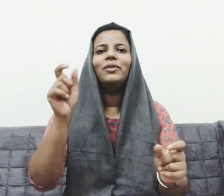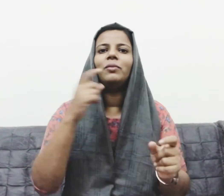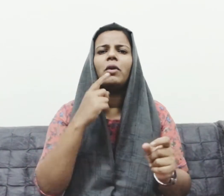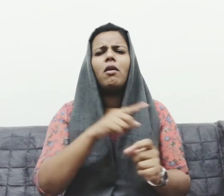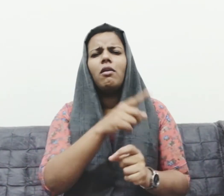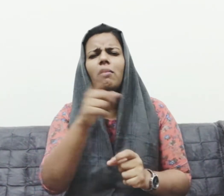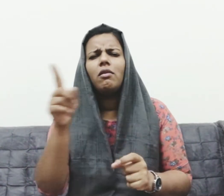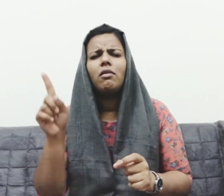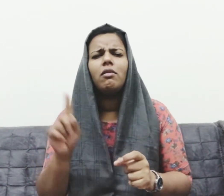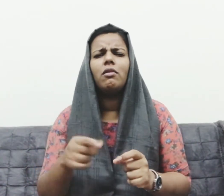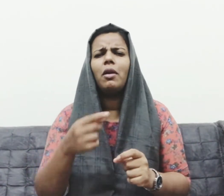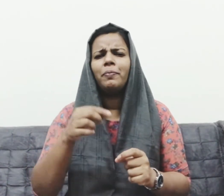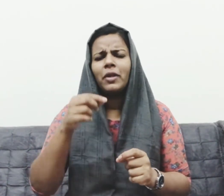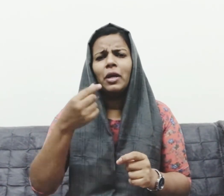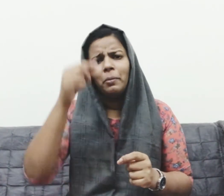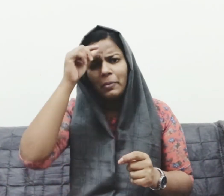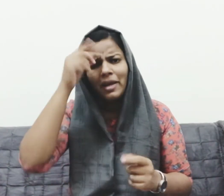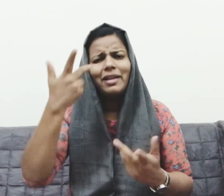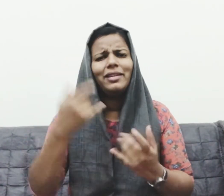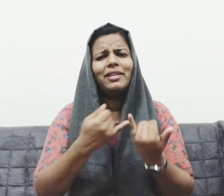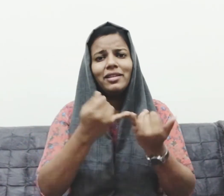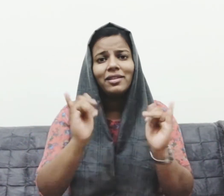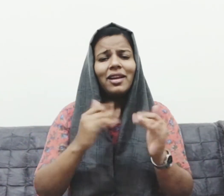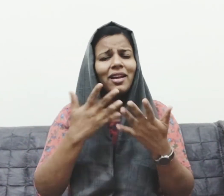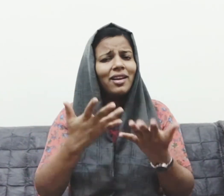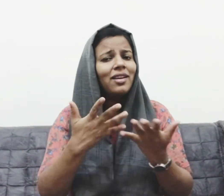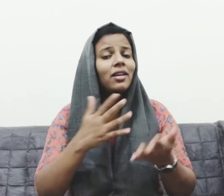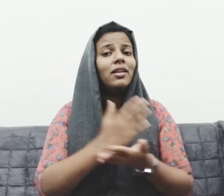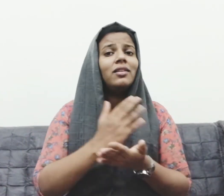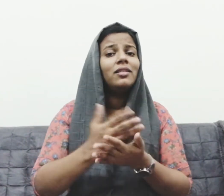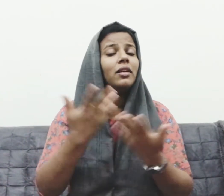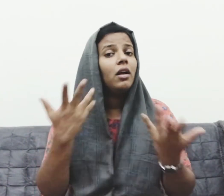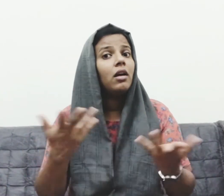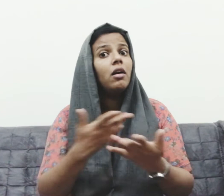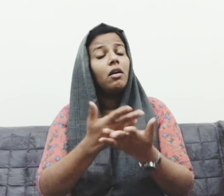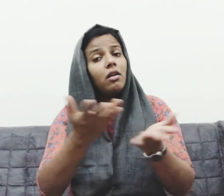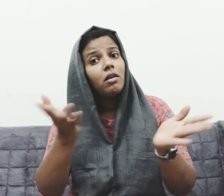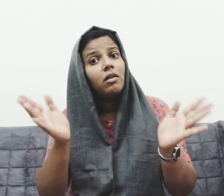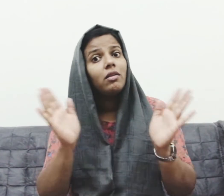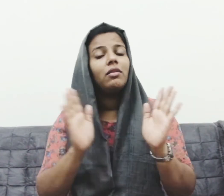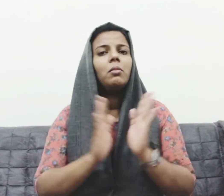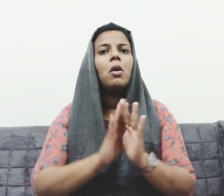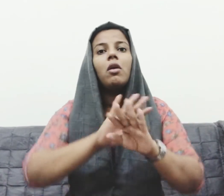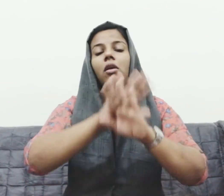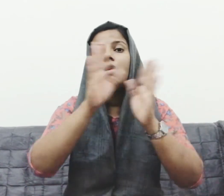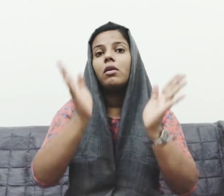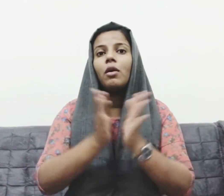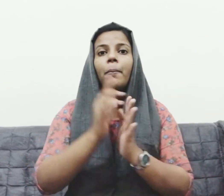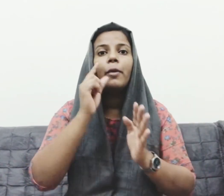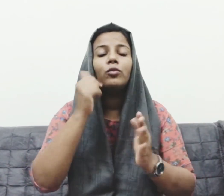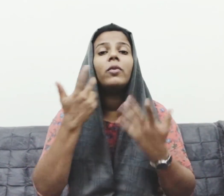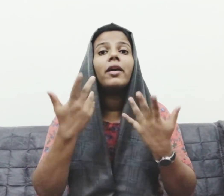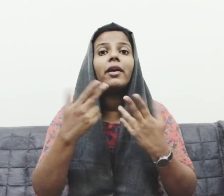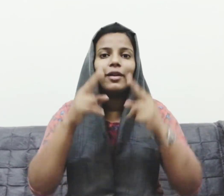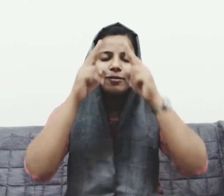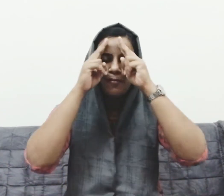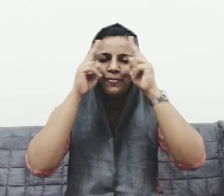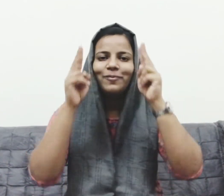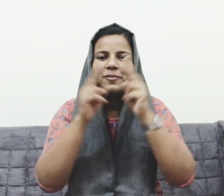സകല ജാതിക്കാരോടും, സകല ഭാഷക്കാരോടും, സകല മാനവകുലത്തോടും നമ്മൾ എങ്ങനെ പെരുമാറണം? സമാധാനത്തോടെ